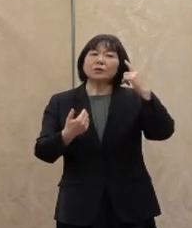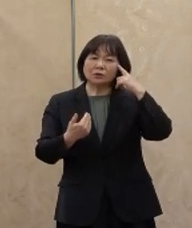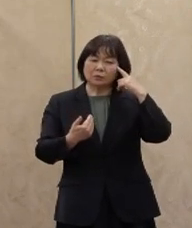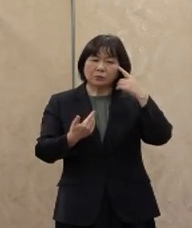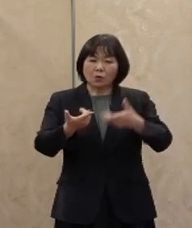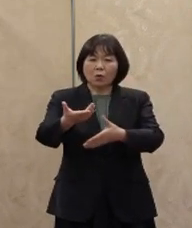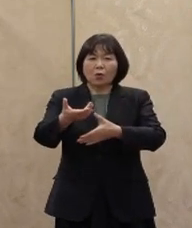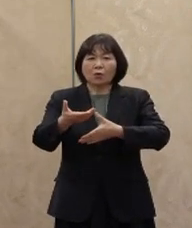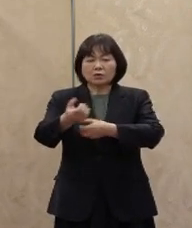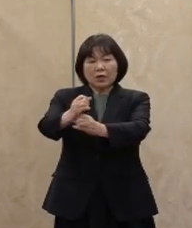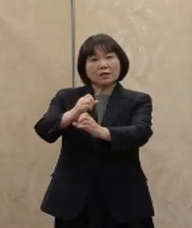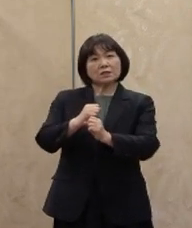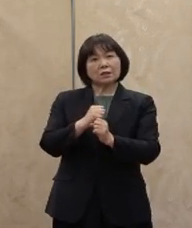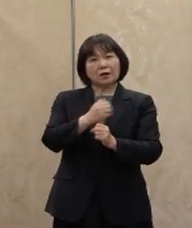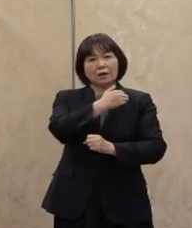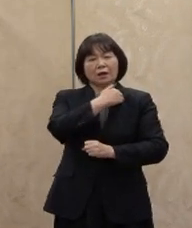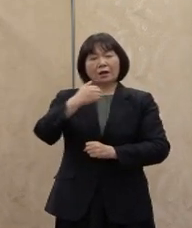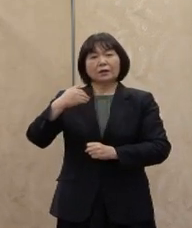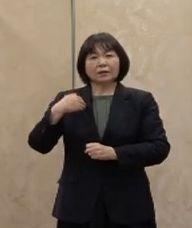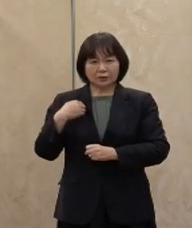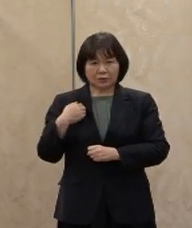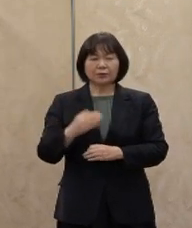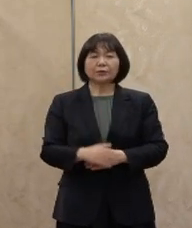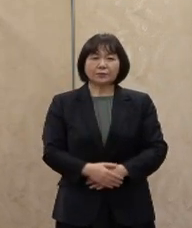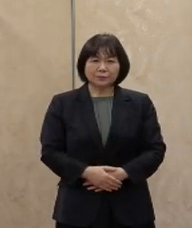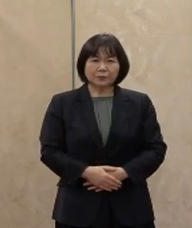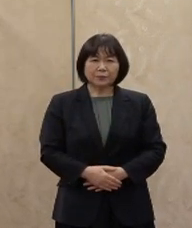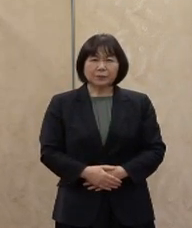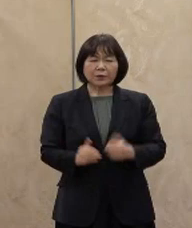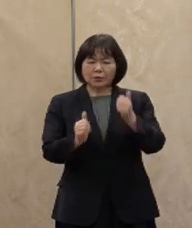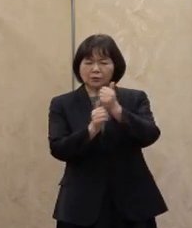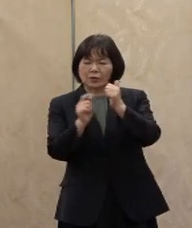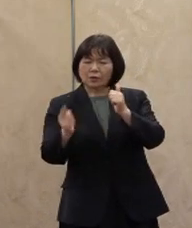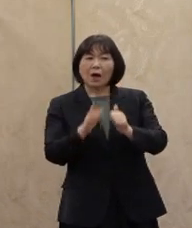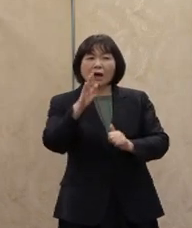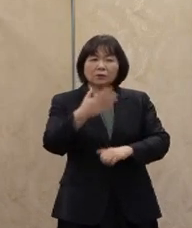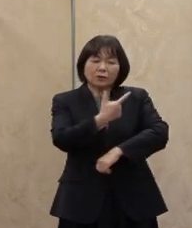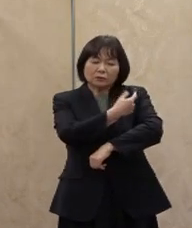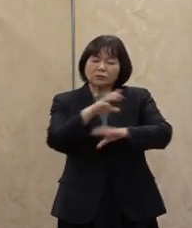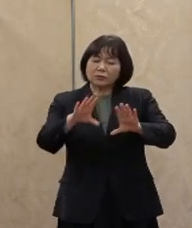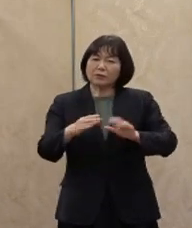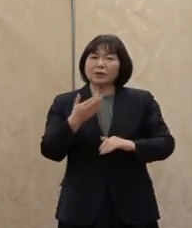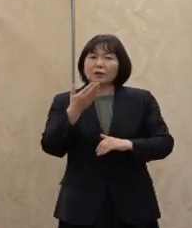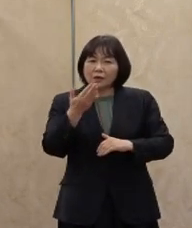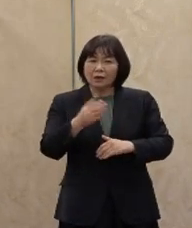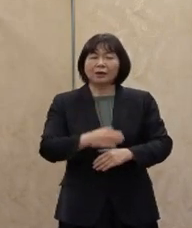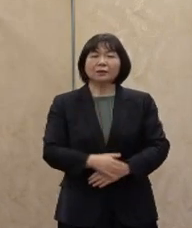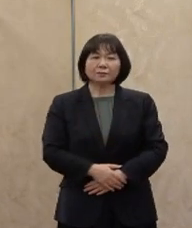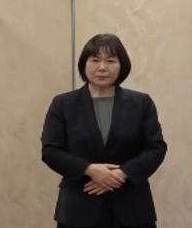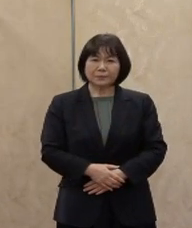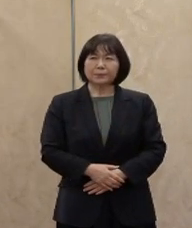信頼っていうのが生まれてきますので、一定副反応出るけどもやる必要があるんじゃないかというのが出てきますから、